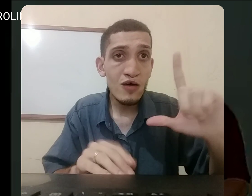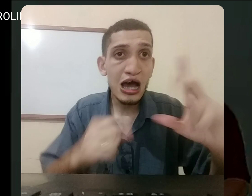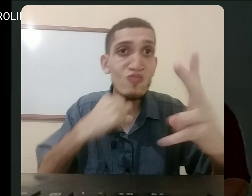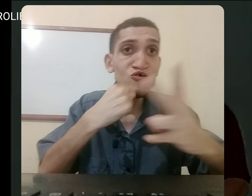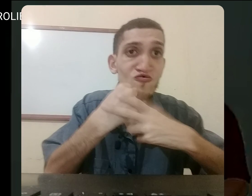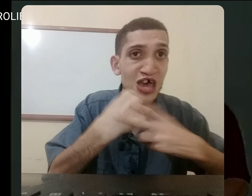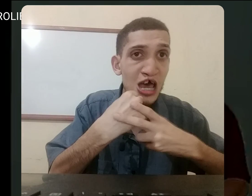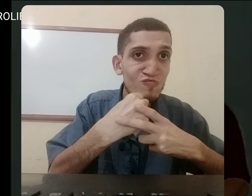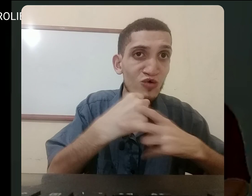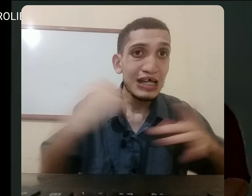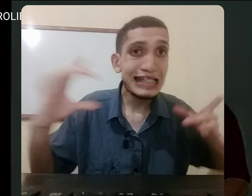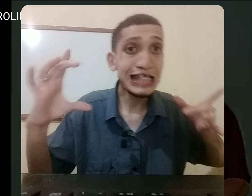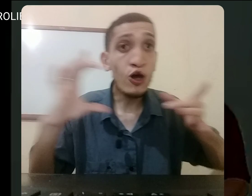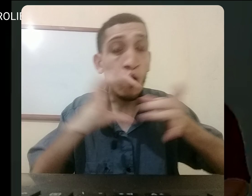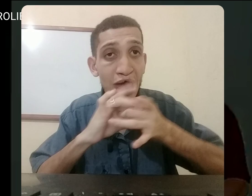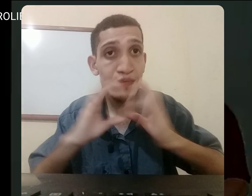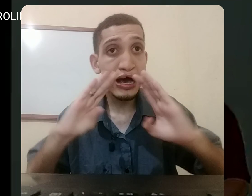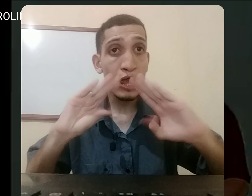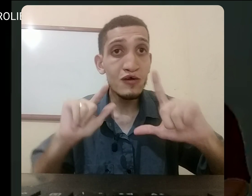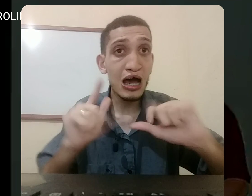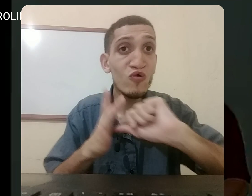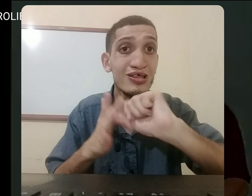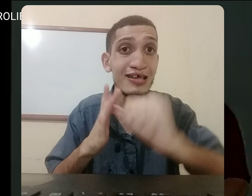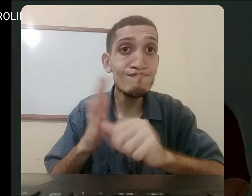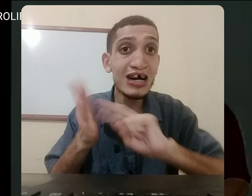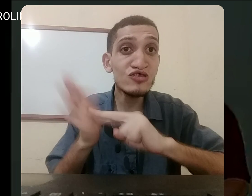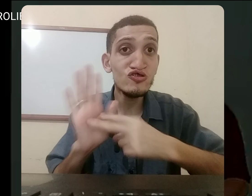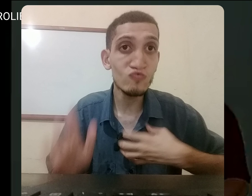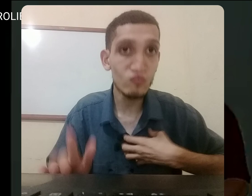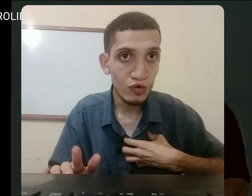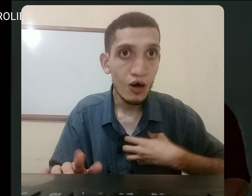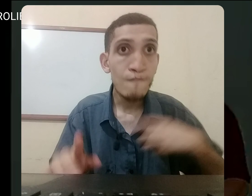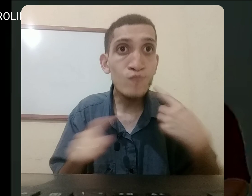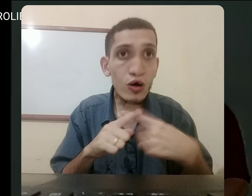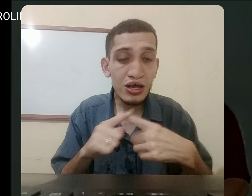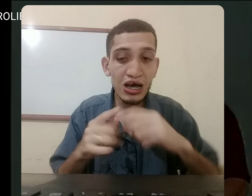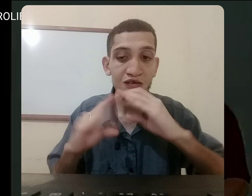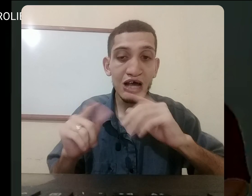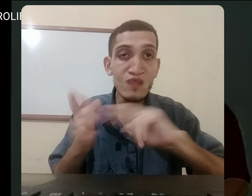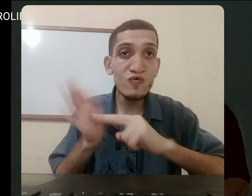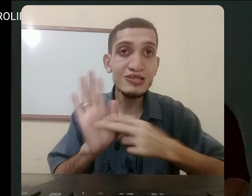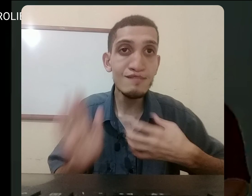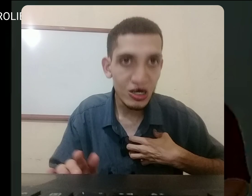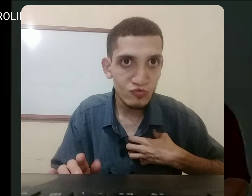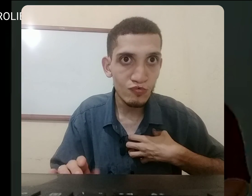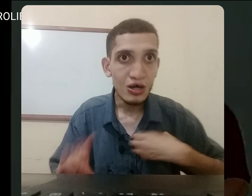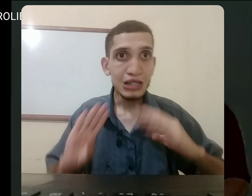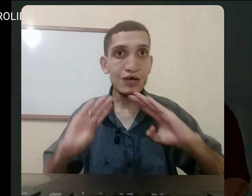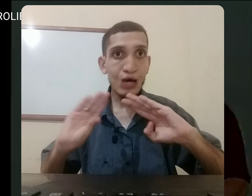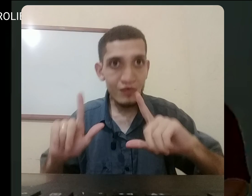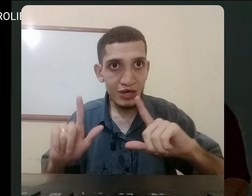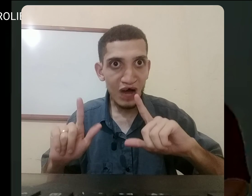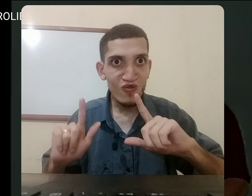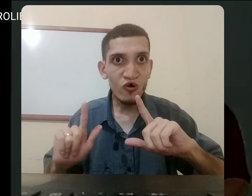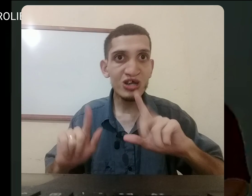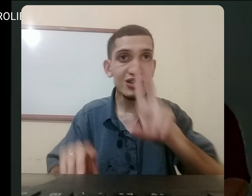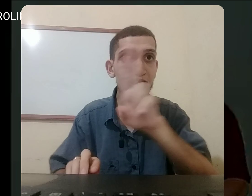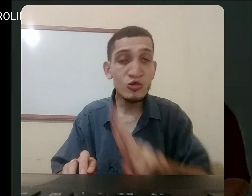é classificador de verbos, que se conecta a classificador semântico. Como é classificador semântico? São